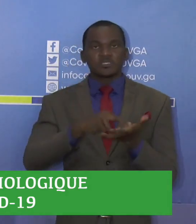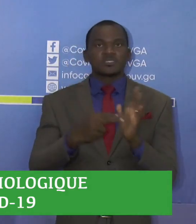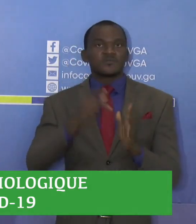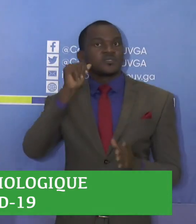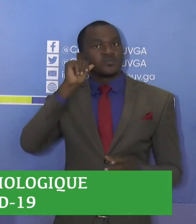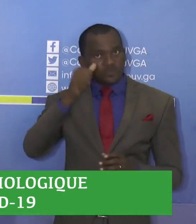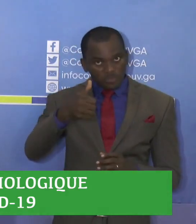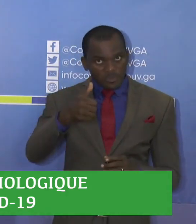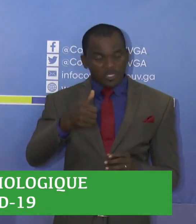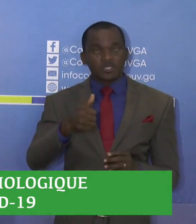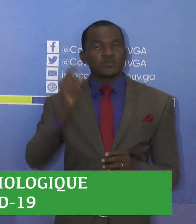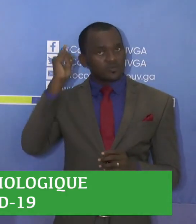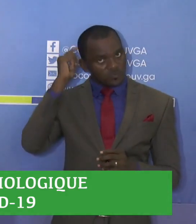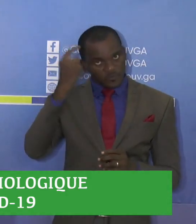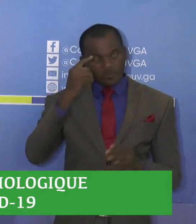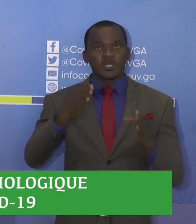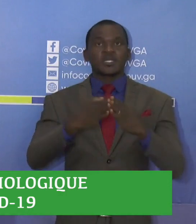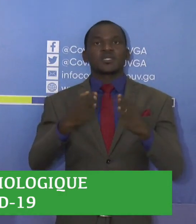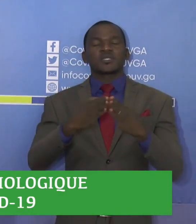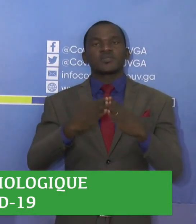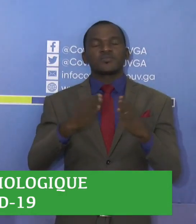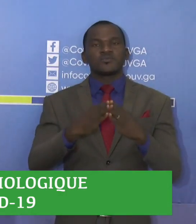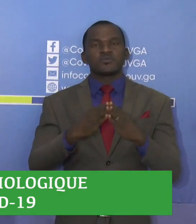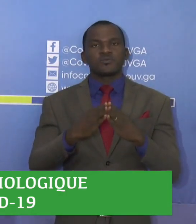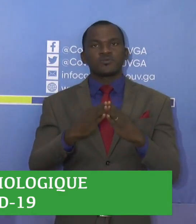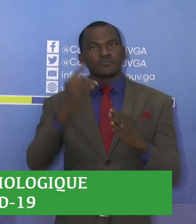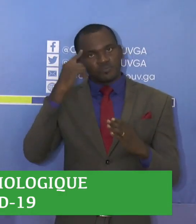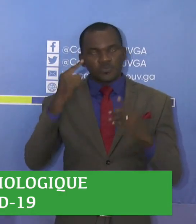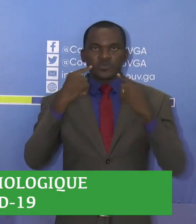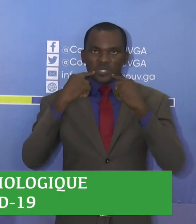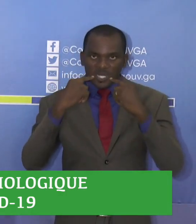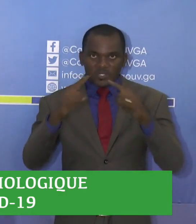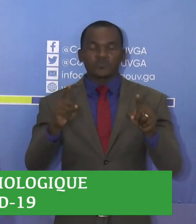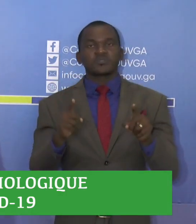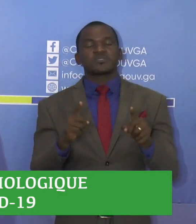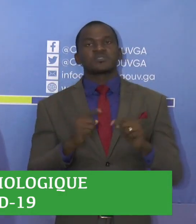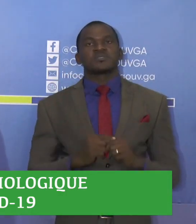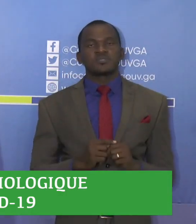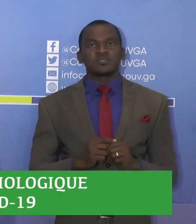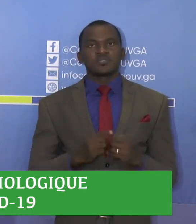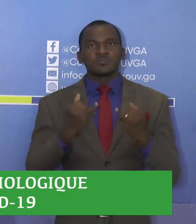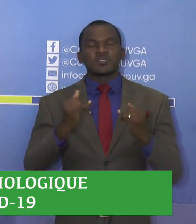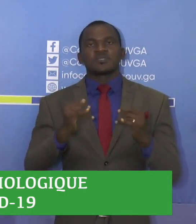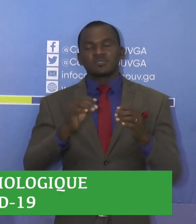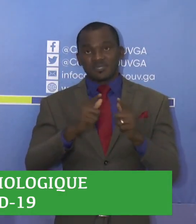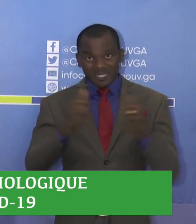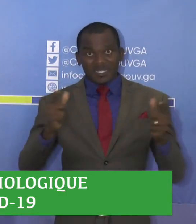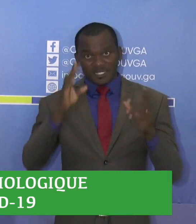le gouvernement procédera effectivement à une annonce des grandes